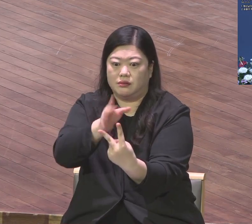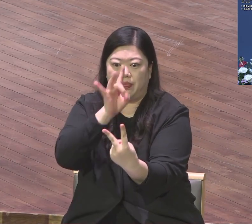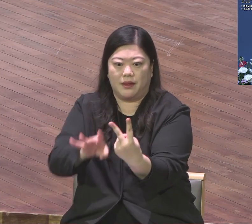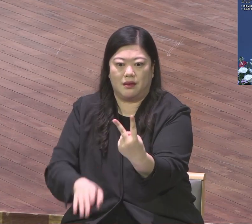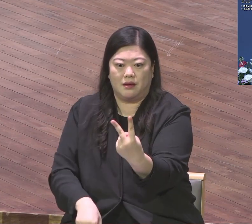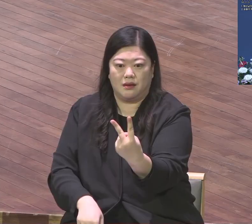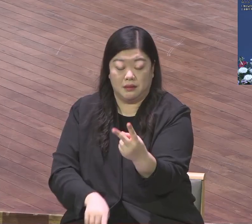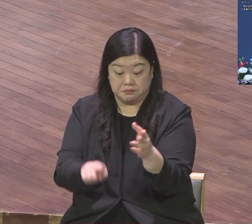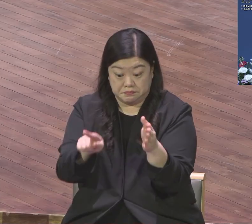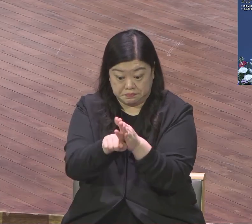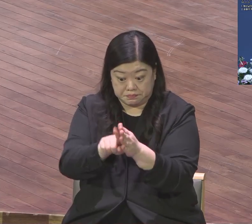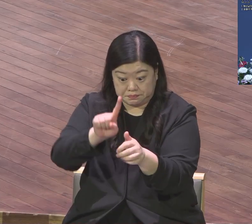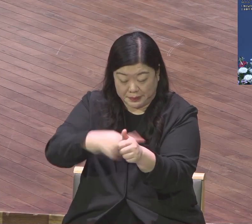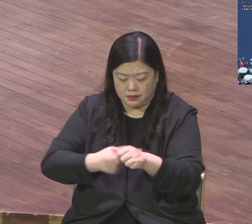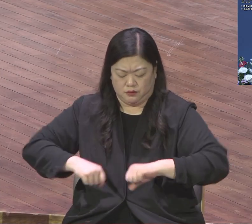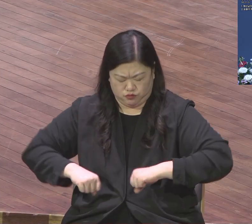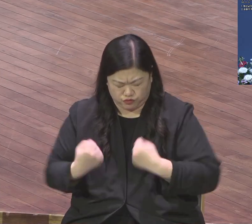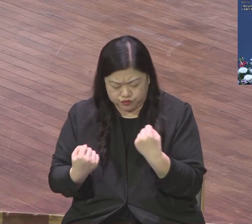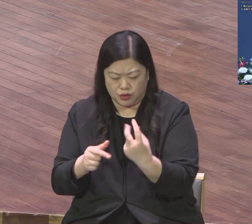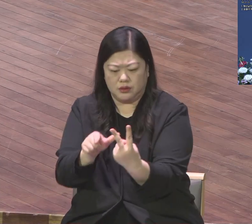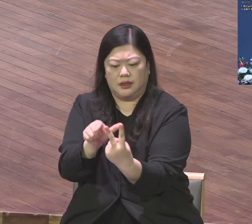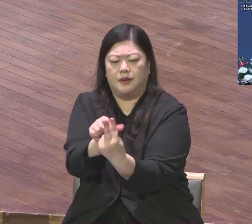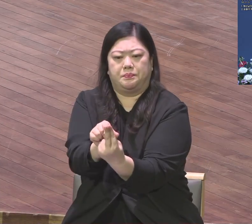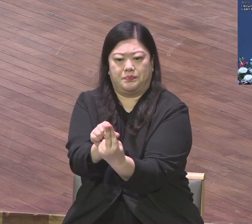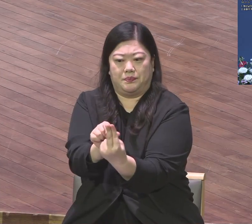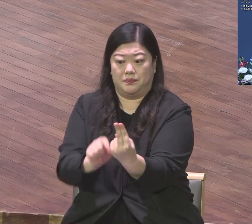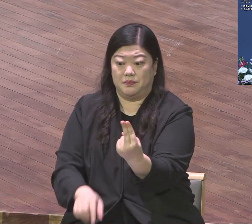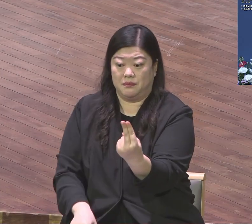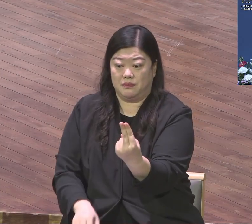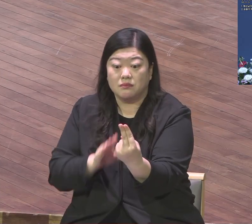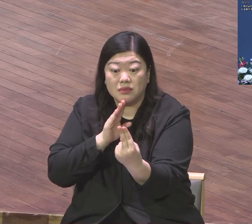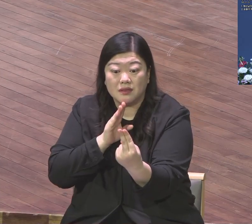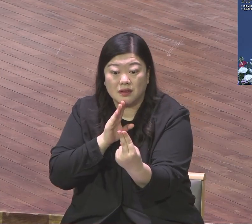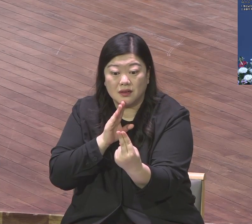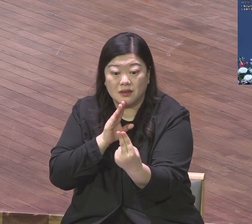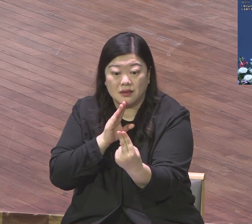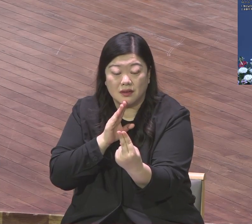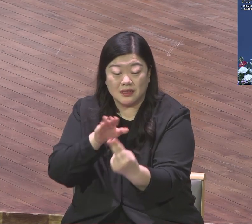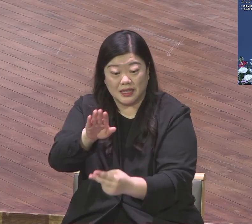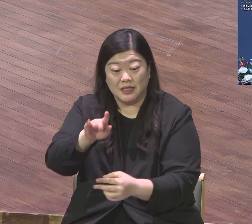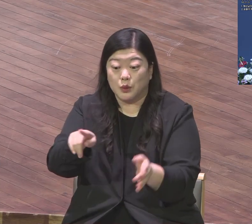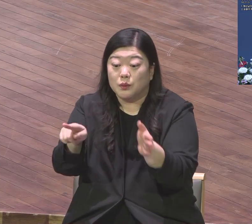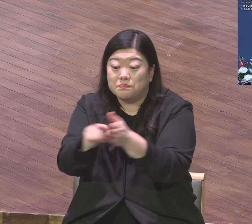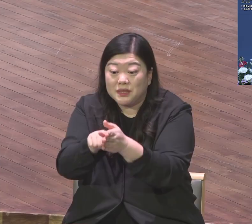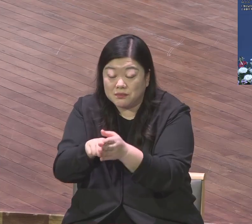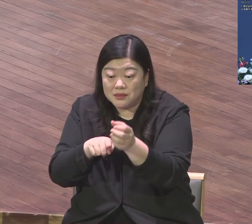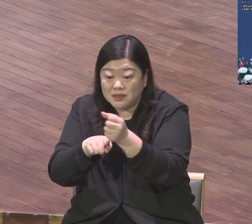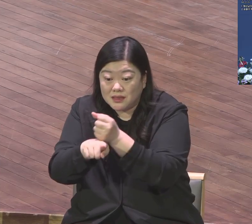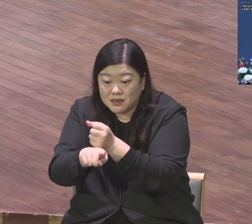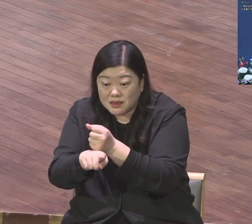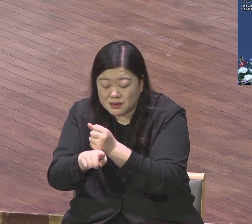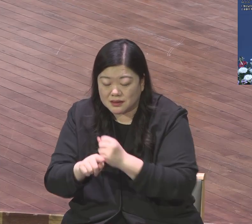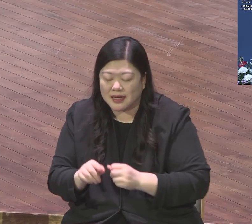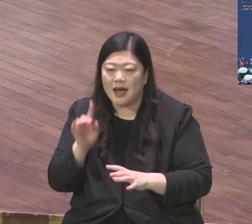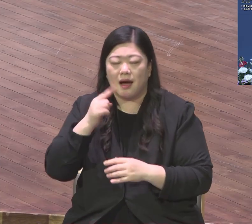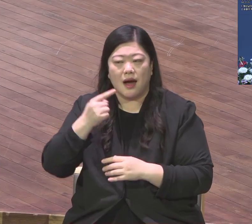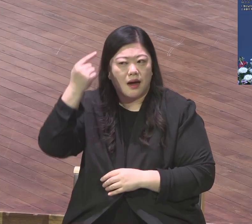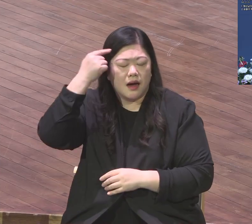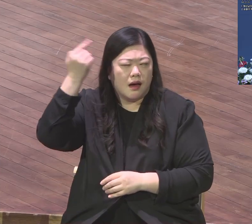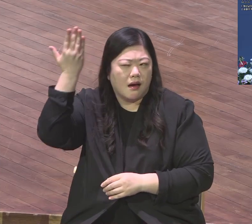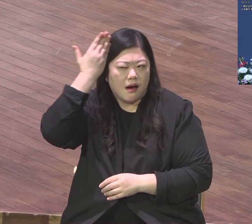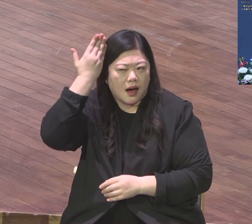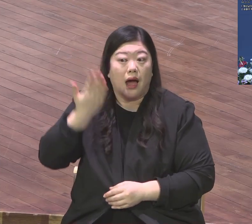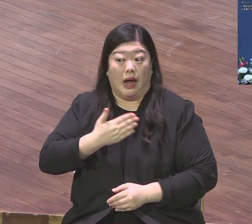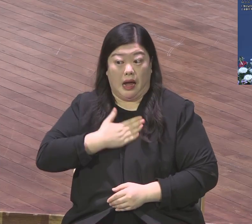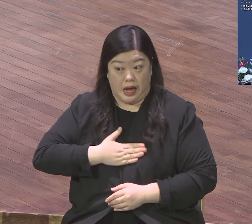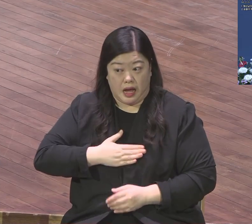성경 전체를 인물들을 보면 전부 믿음으로 도저히 믿을 수 없는 걸 믿는 걸 믿음이라 그래요. 뭐 상식적으로 이해되는